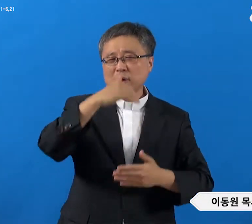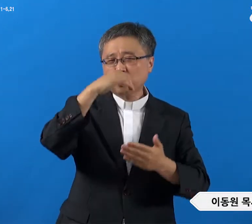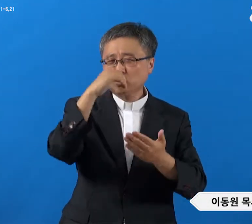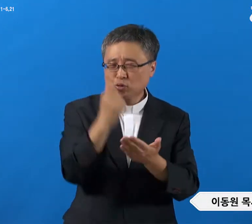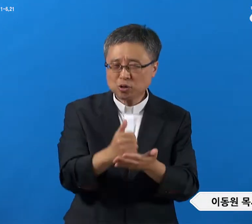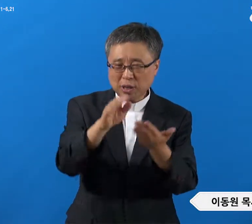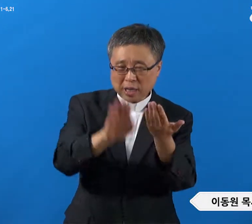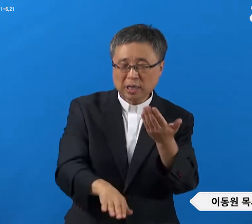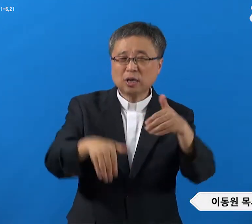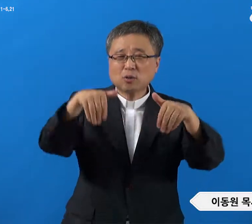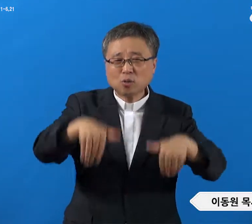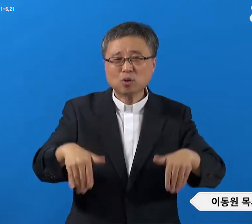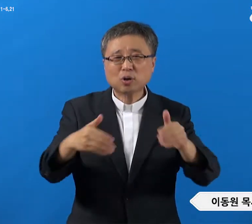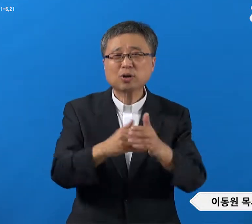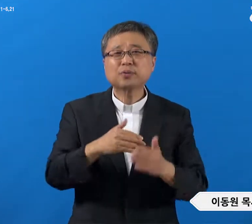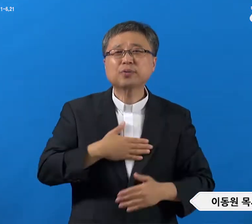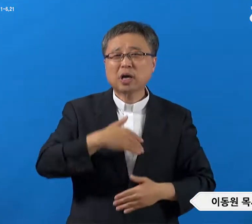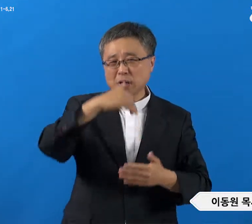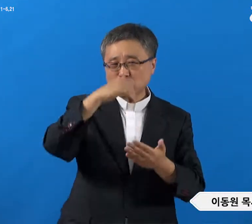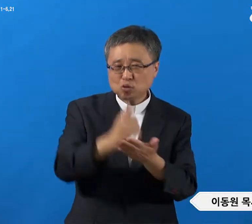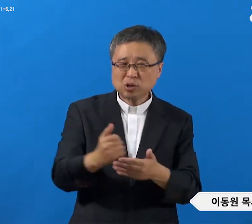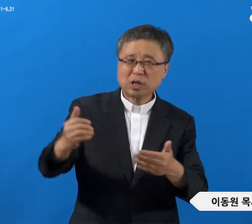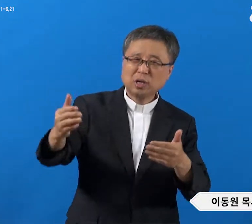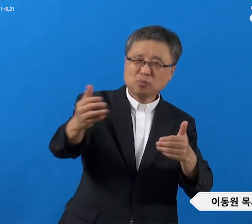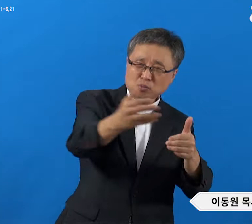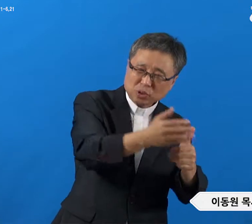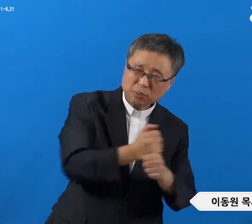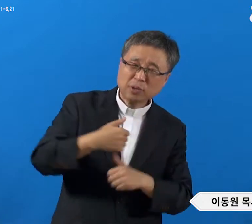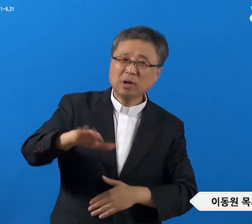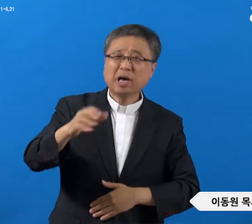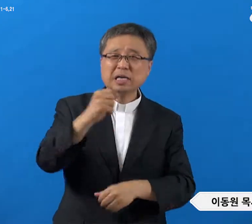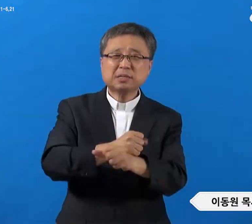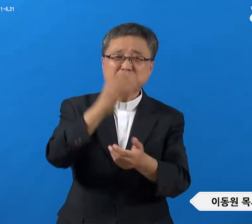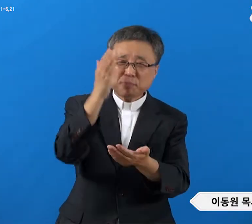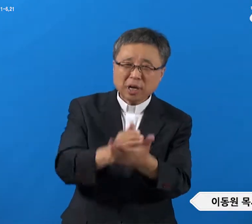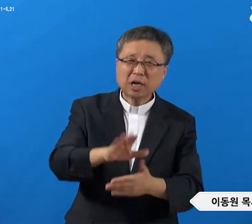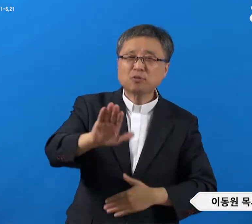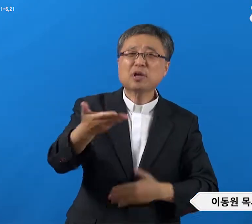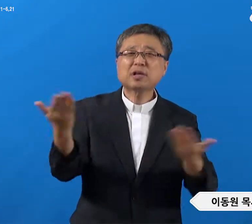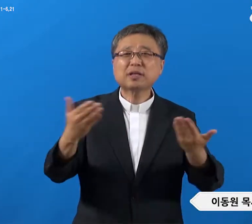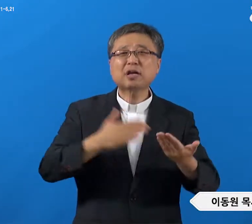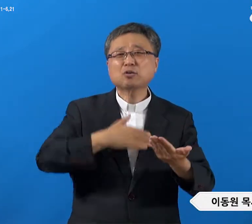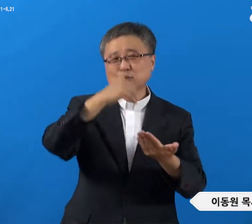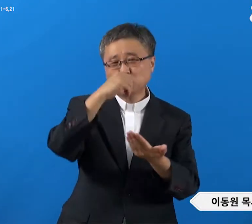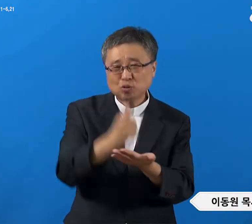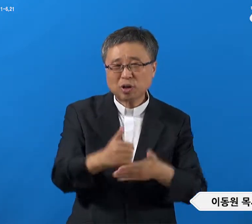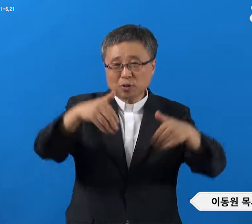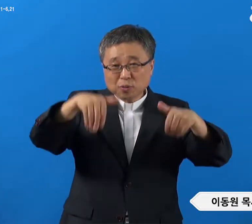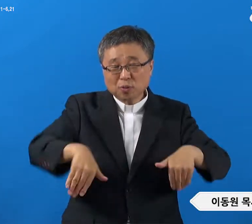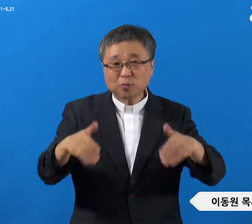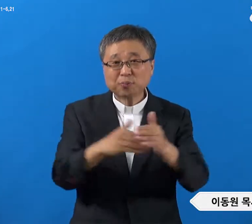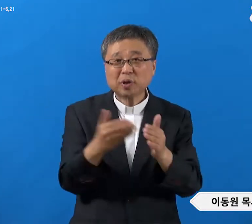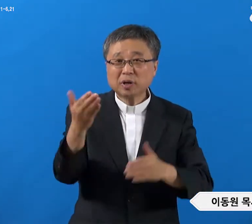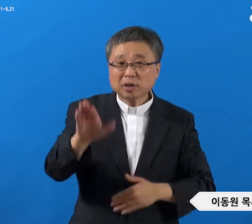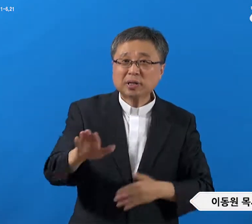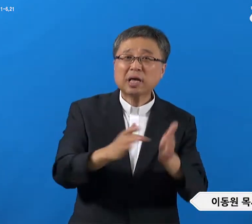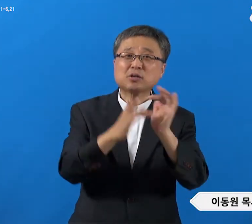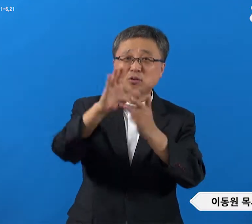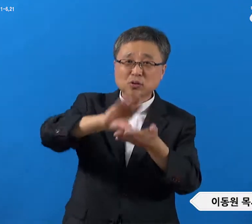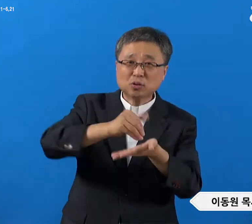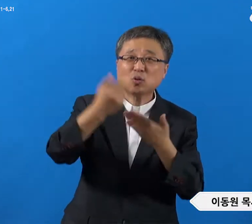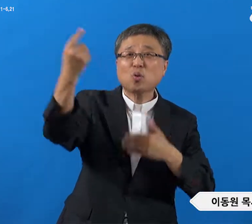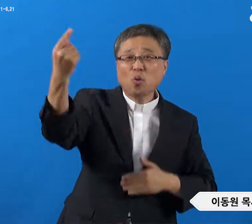죄아에게 노예였다. 내가 죄에 끌려다니고 하지 말아야 할 일을 하고 나는 죄의 노예다. 그런데 예수께서